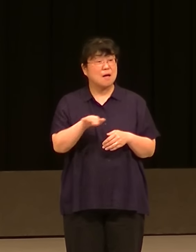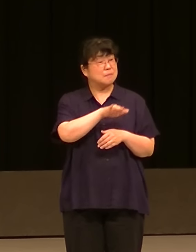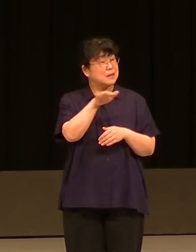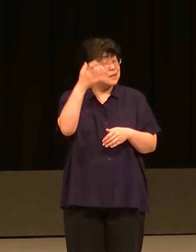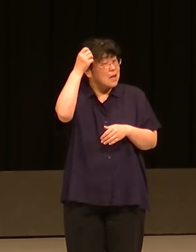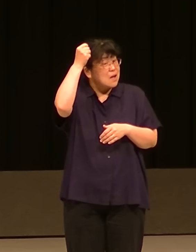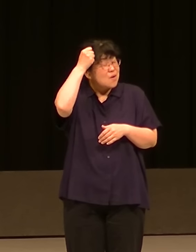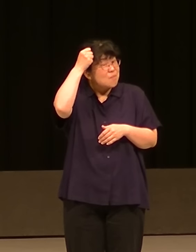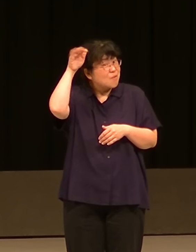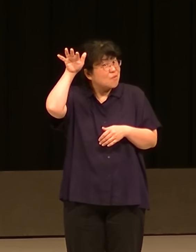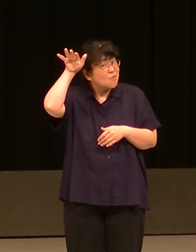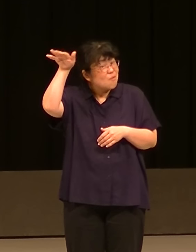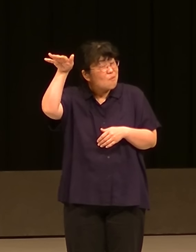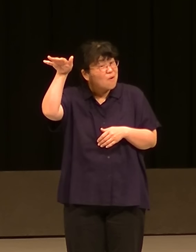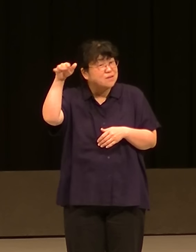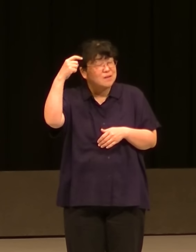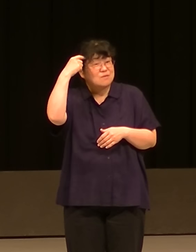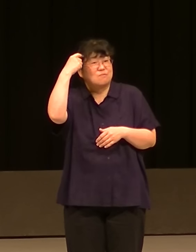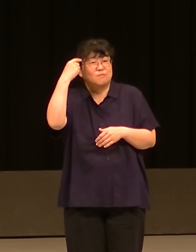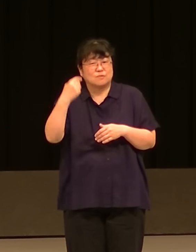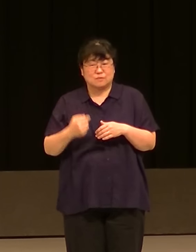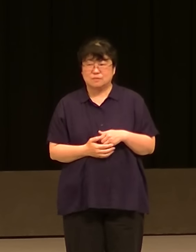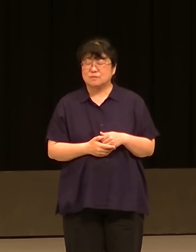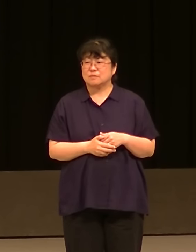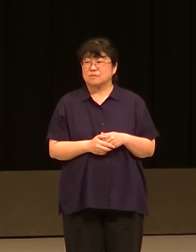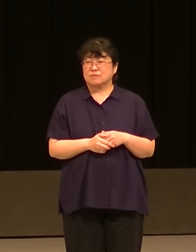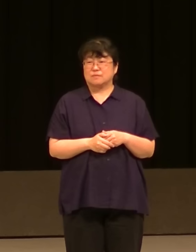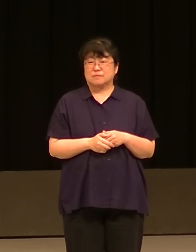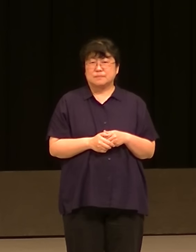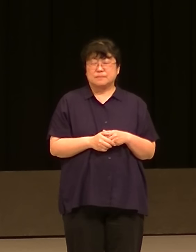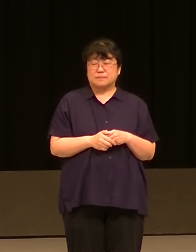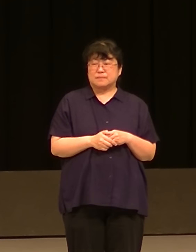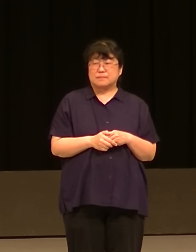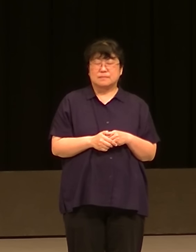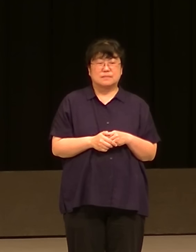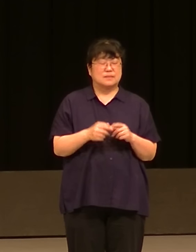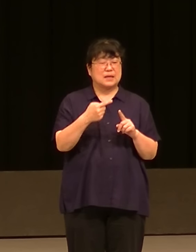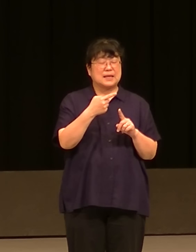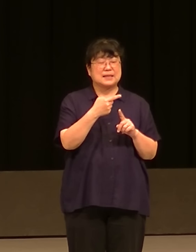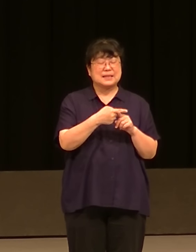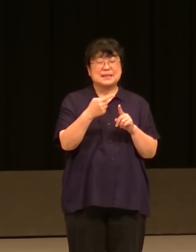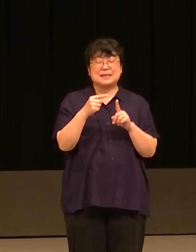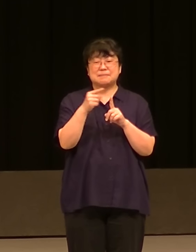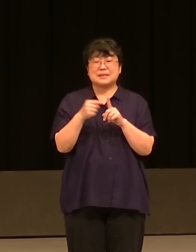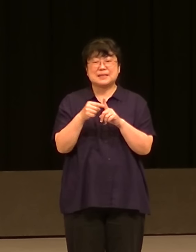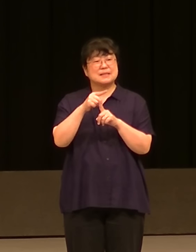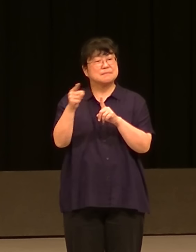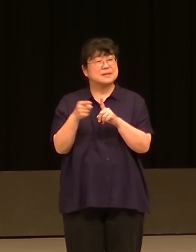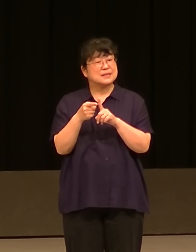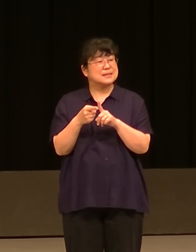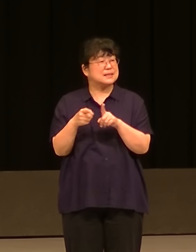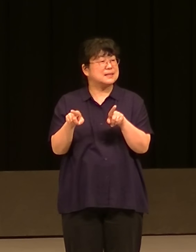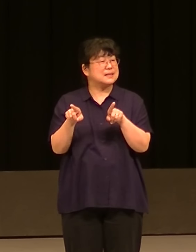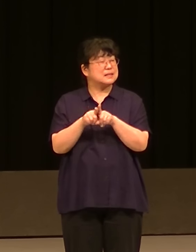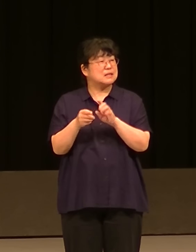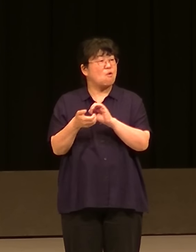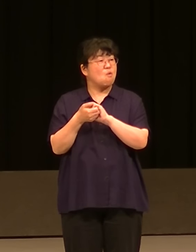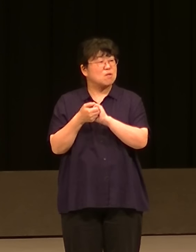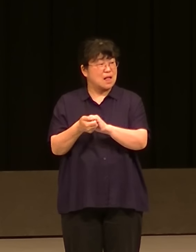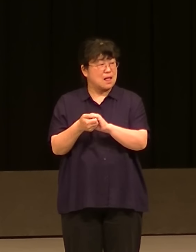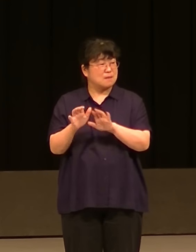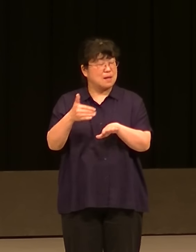憶がよみがえるかなと思いますけども、あの TPP 協定というのが、今アメ